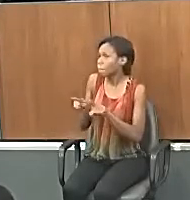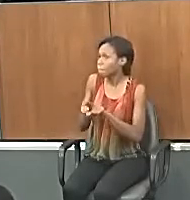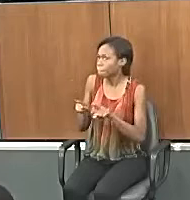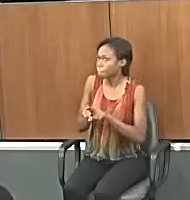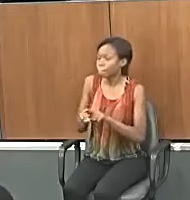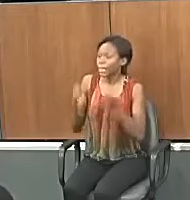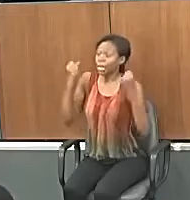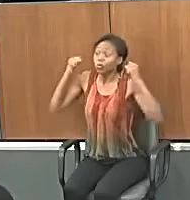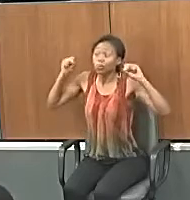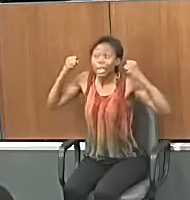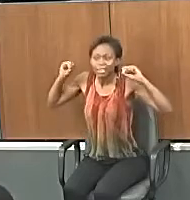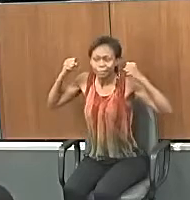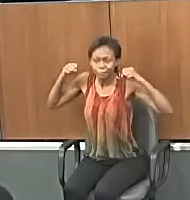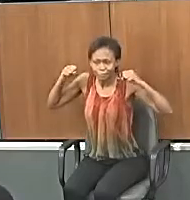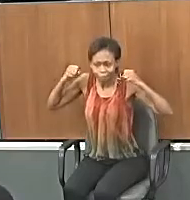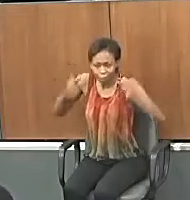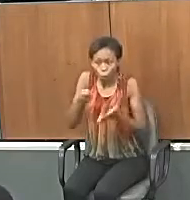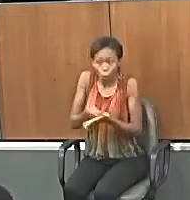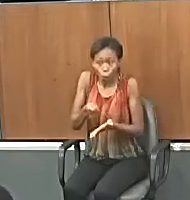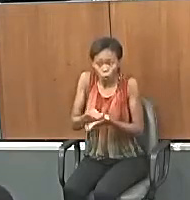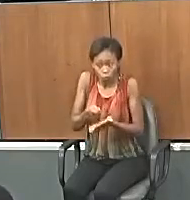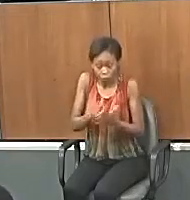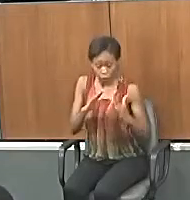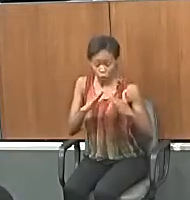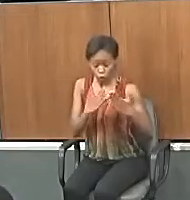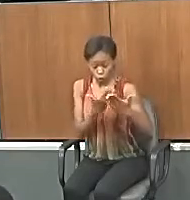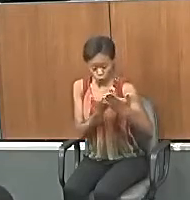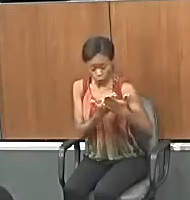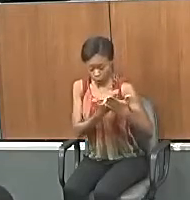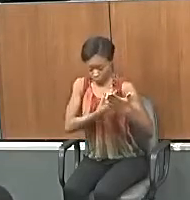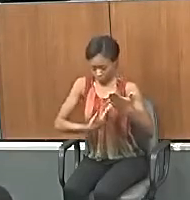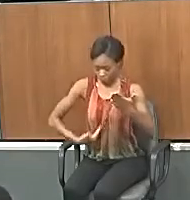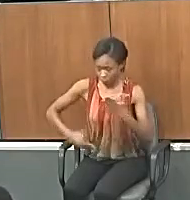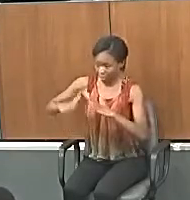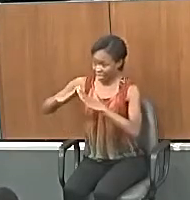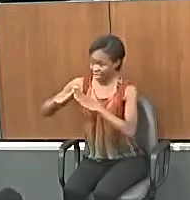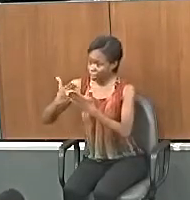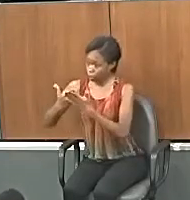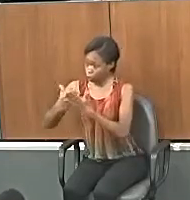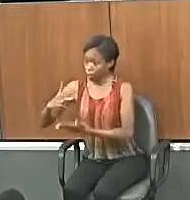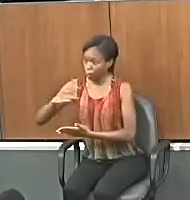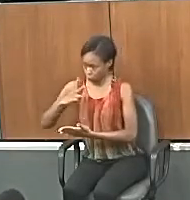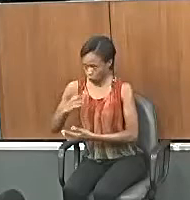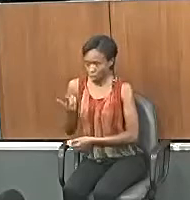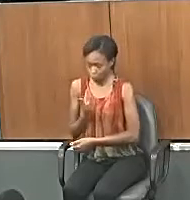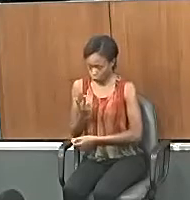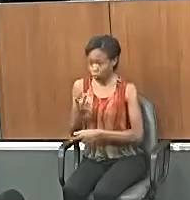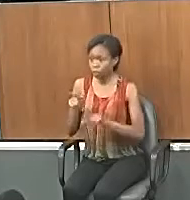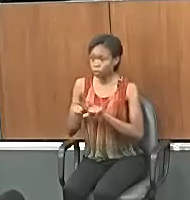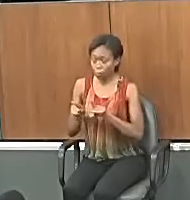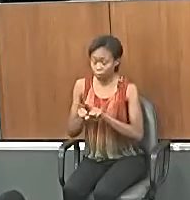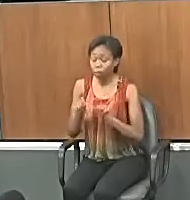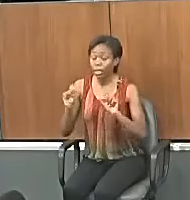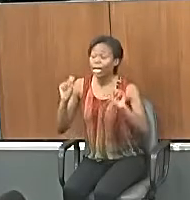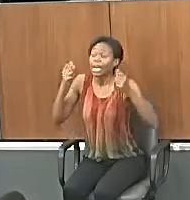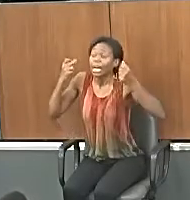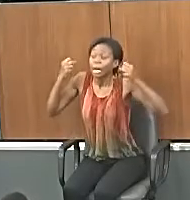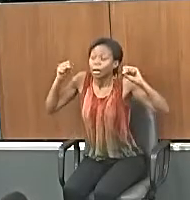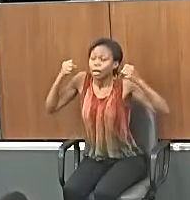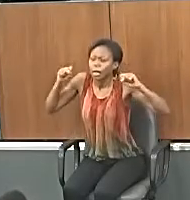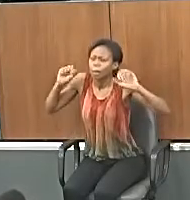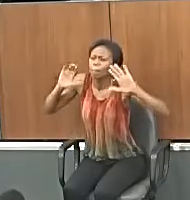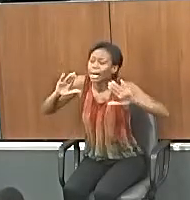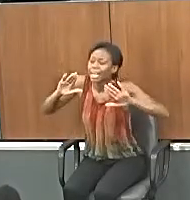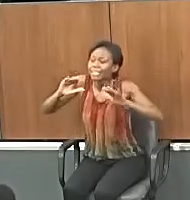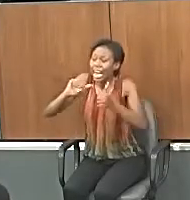obrigar as escolas públicas privadas até e privadas a ter equipamentos que permitam o surdo